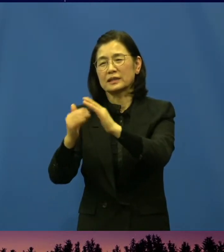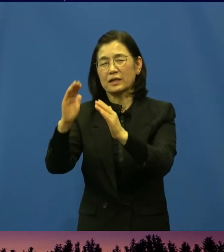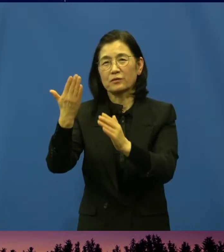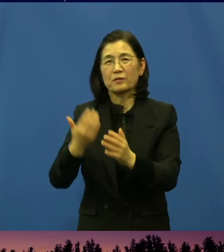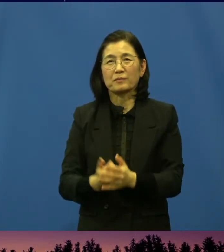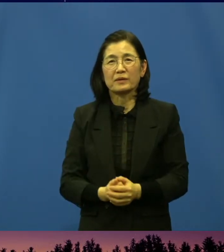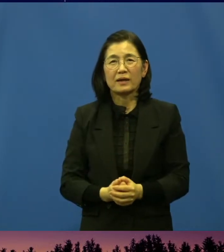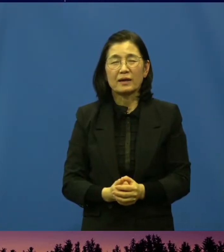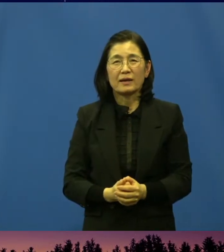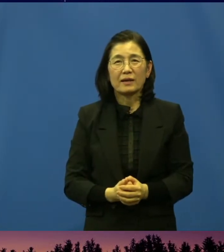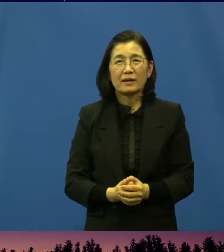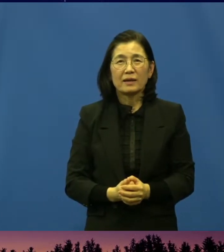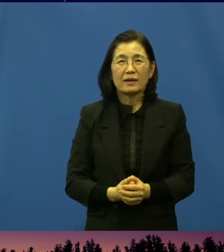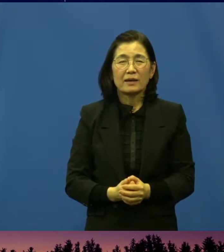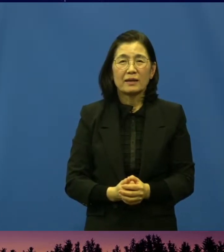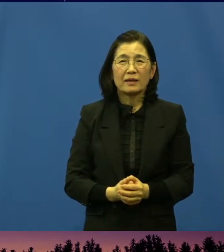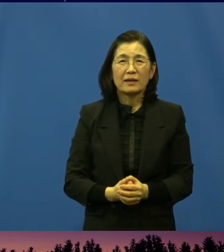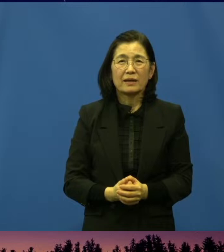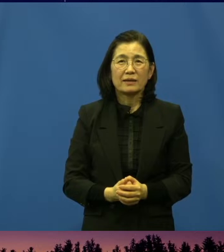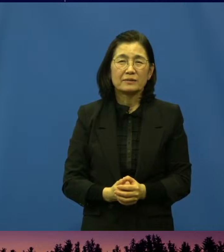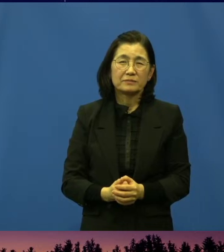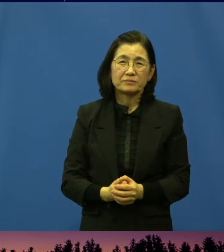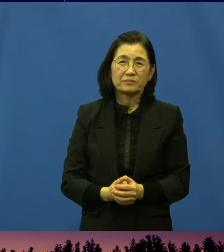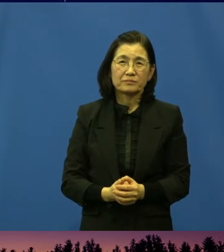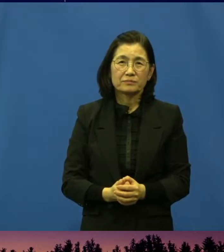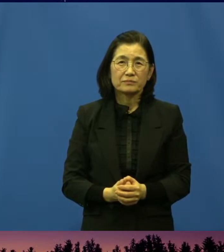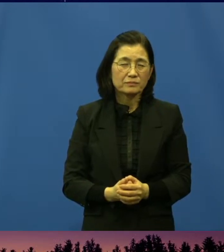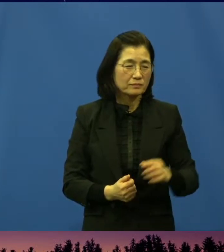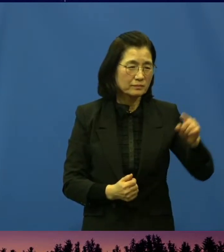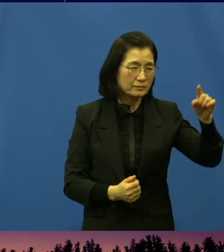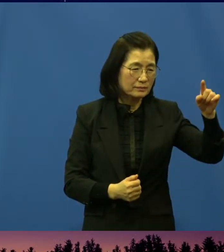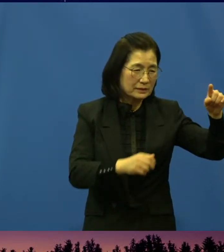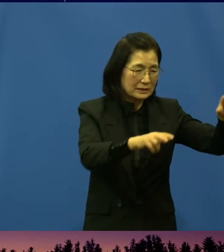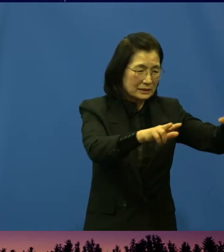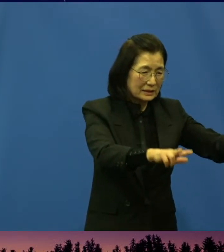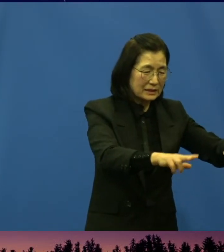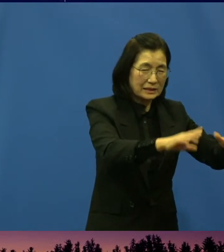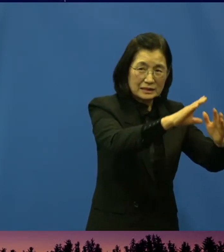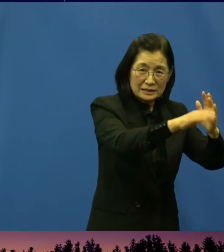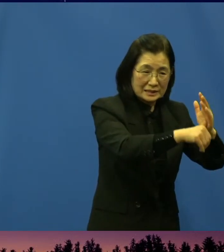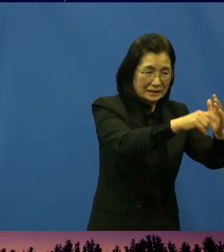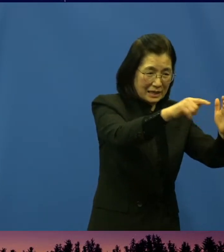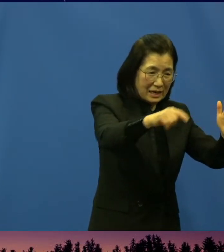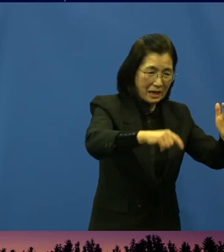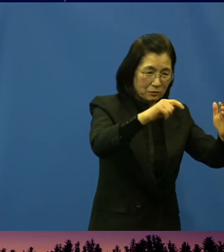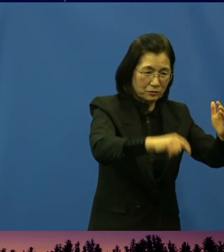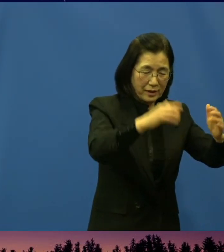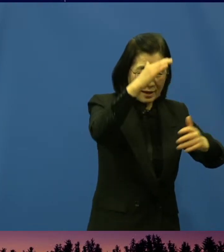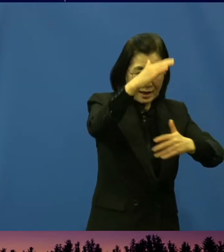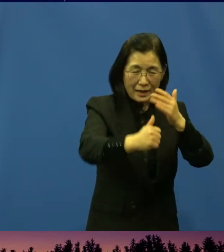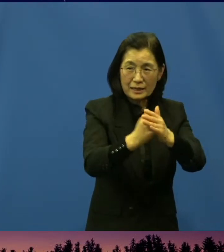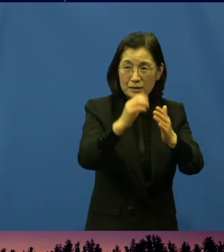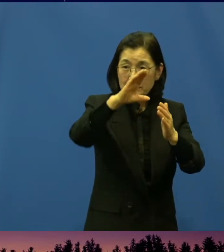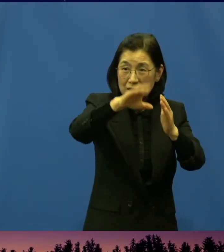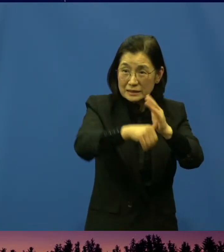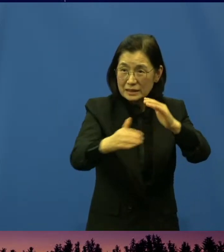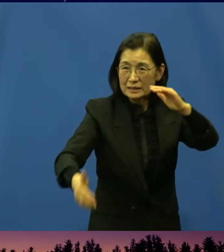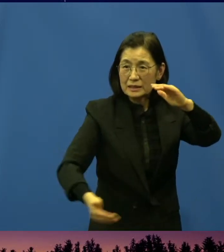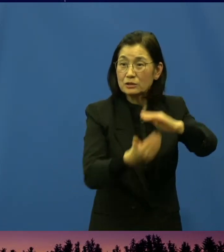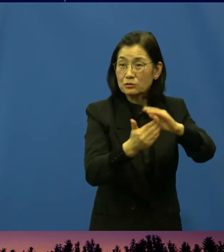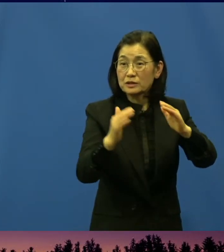크로노스의 시간에서 하나님의 카이로스가 벌어진다는 거. 중요한 것은 카이로스라는 게 그냥 있는 게